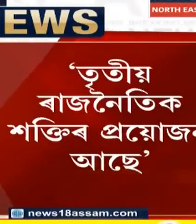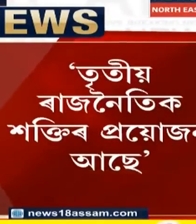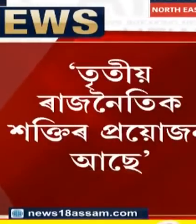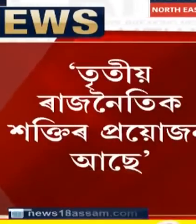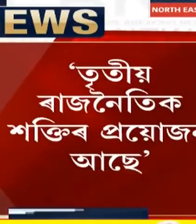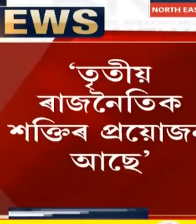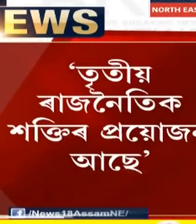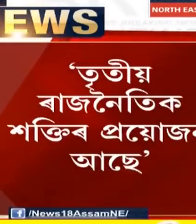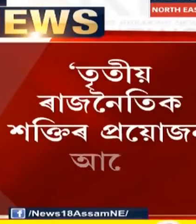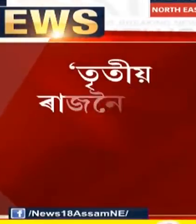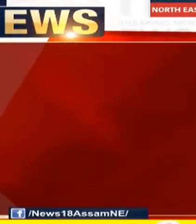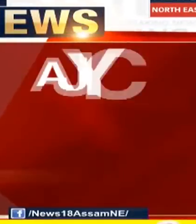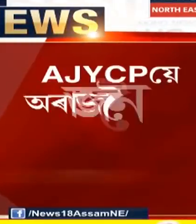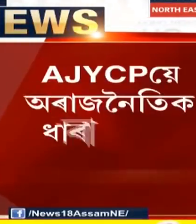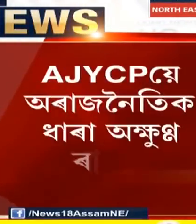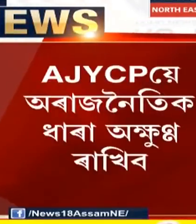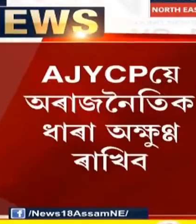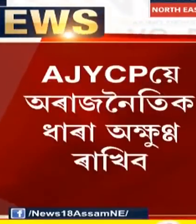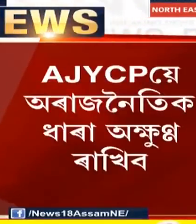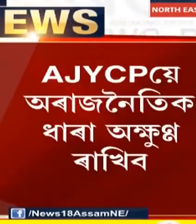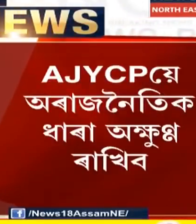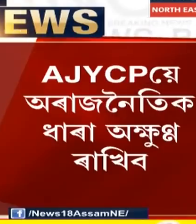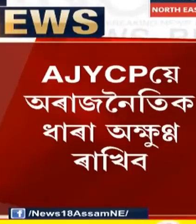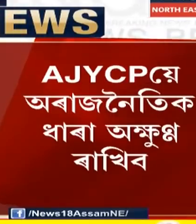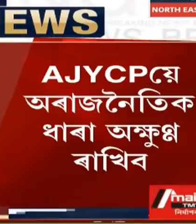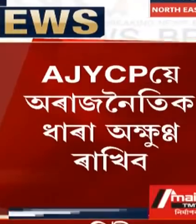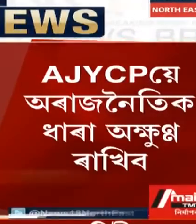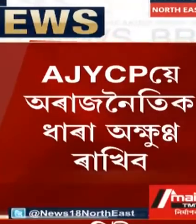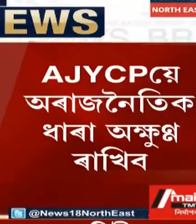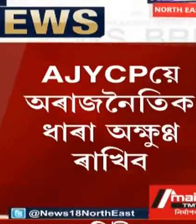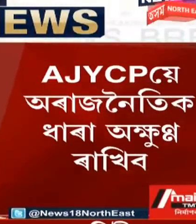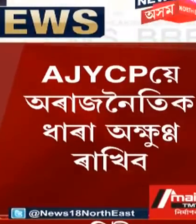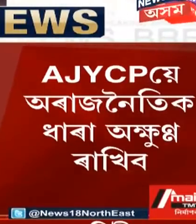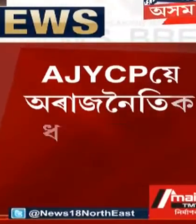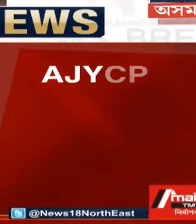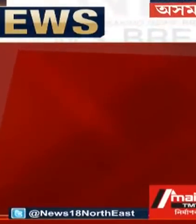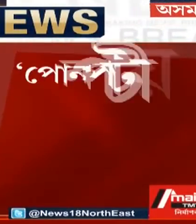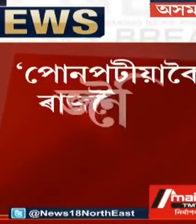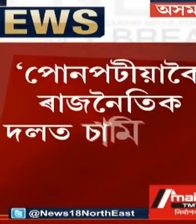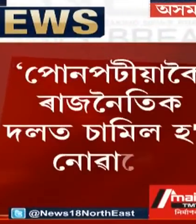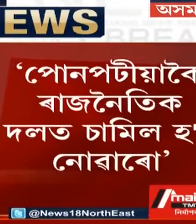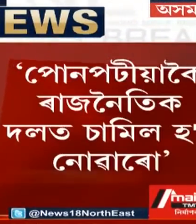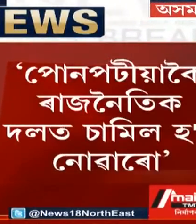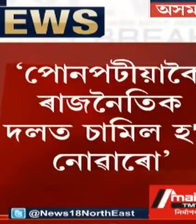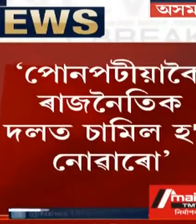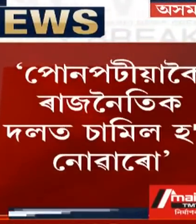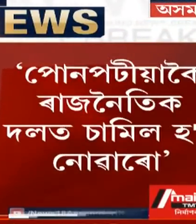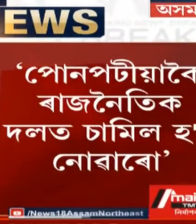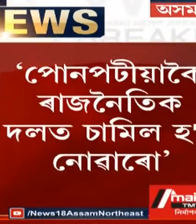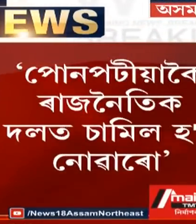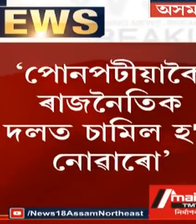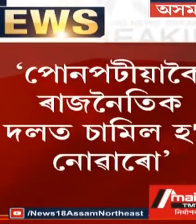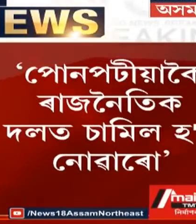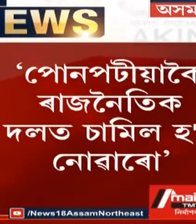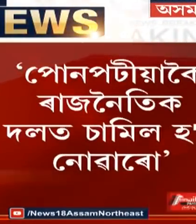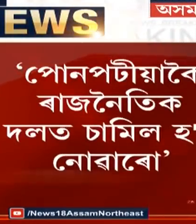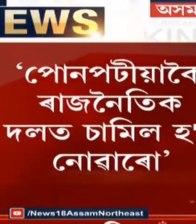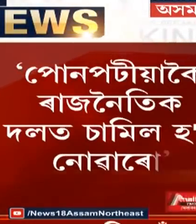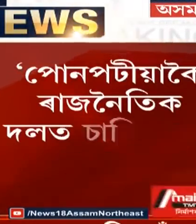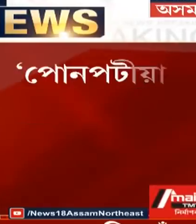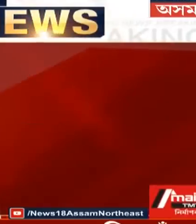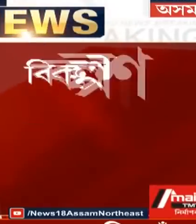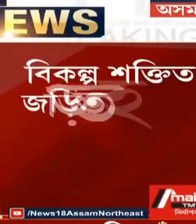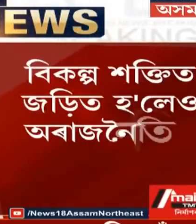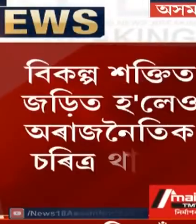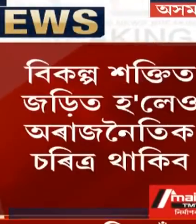তৃতীয় বিকল্প রাজনৈতিক শক্তিটির লগত জড়িত হম এই সেই সময়ত নিশ্চিতভাবে আমি আমার যেটো অরাজনৈতিক